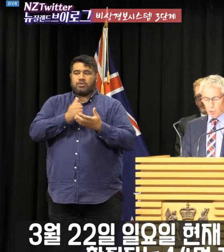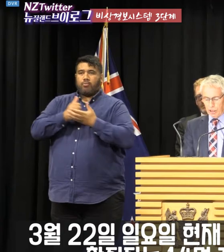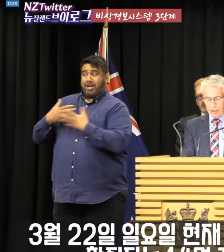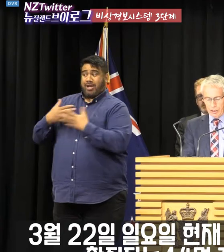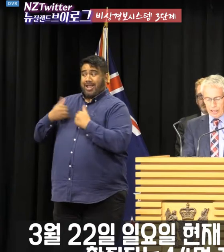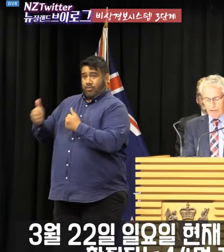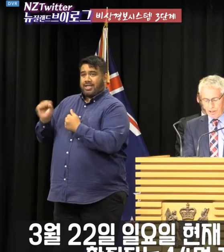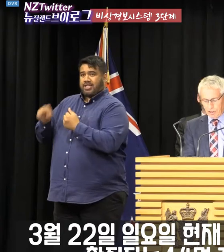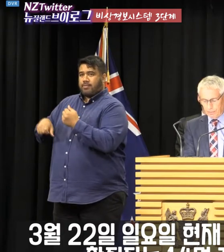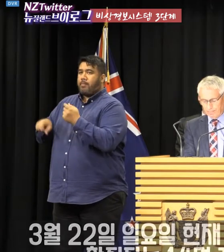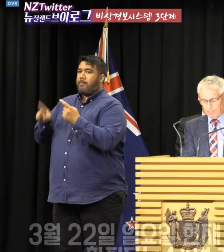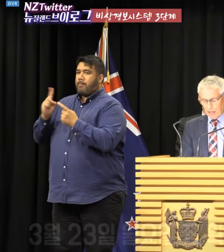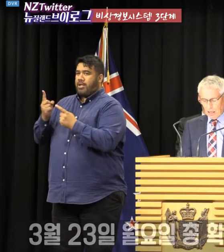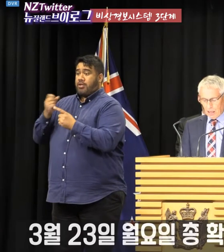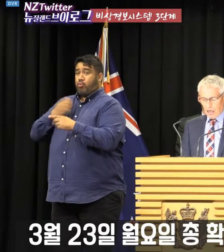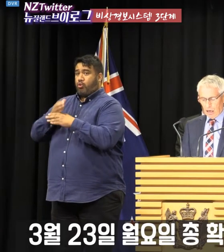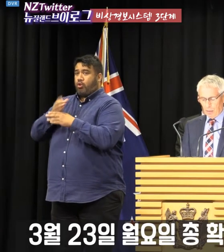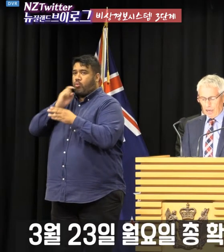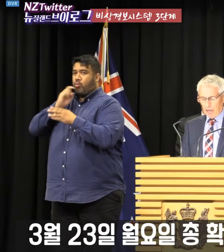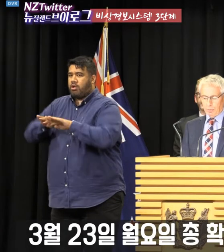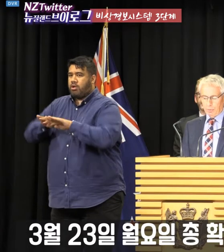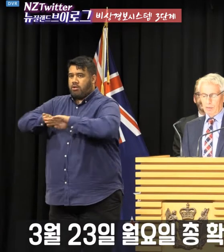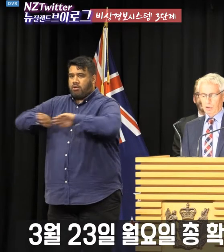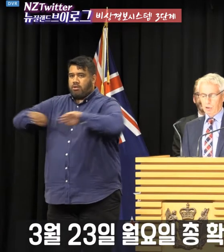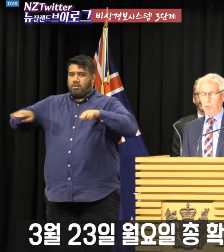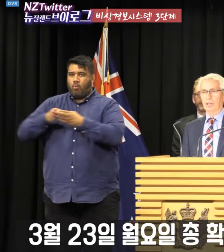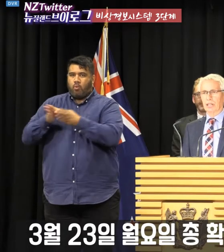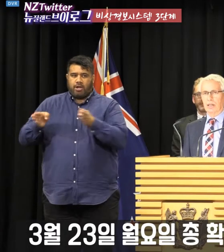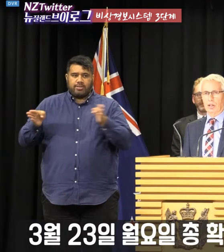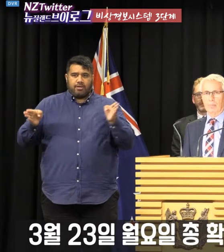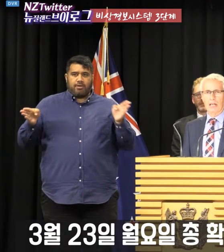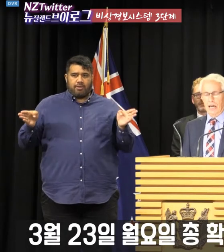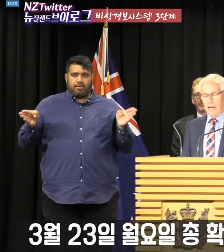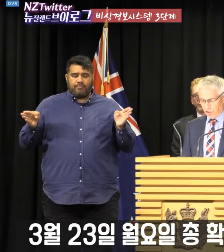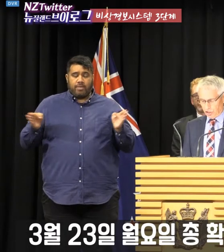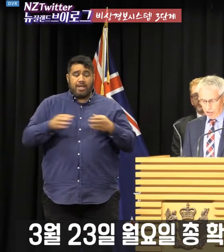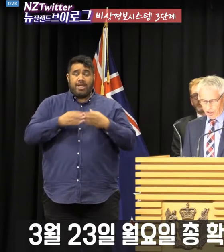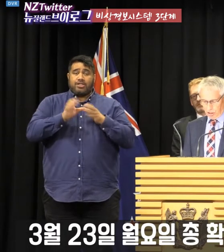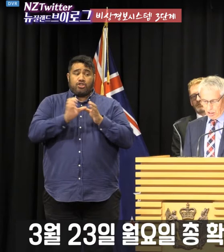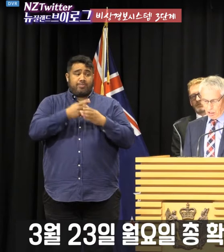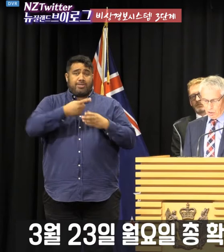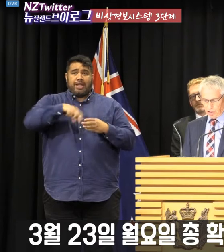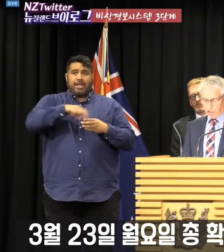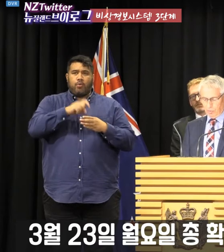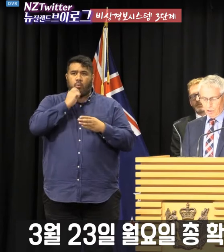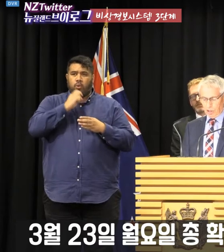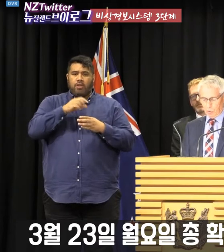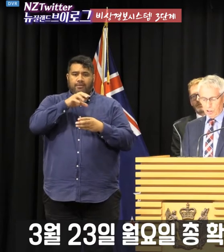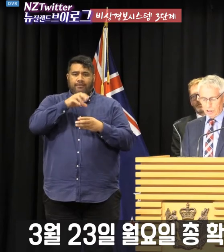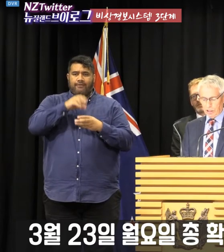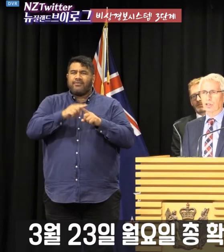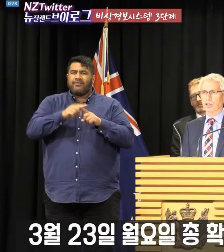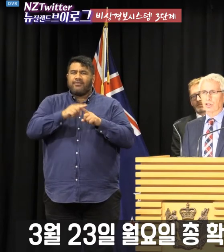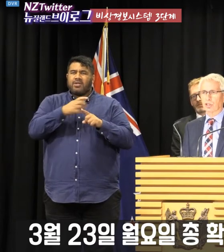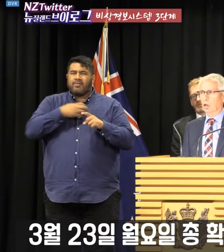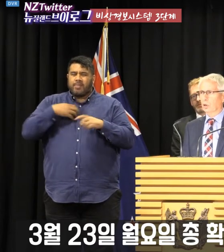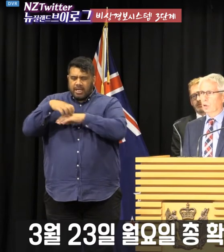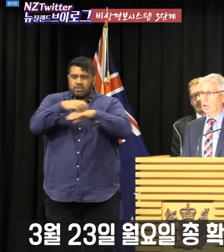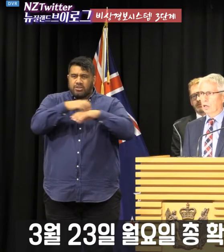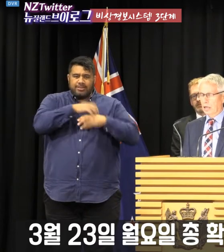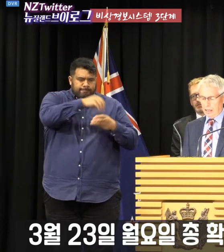총 66명이 되었다가 3월 23일 월요일 총 확진자 수는 36명 증가해